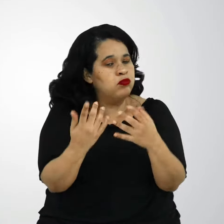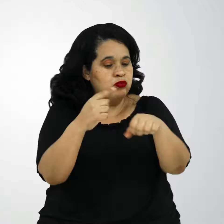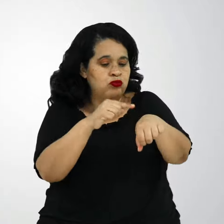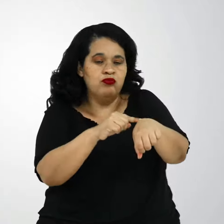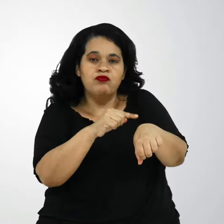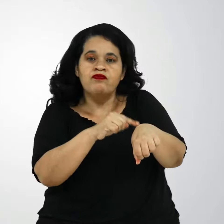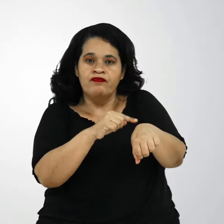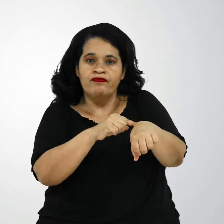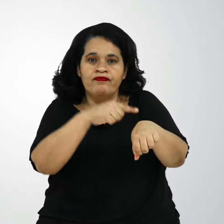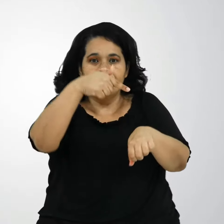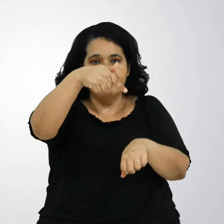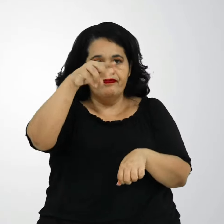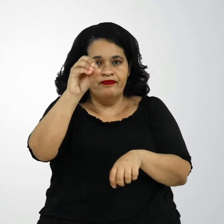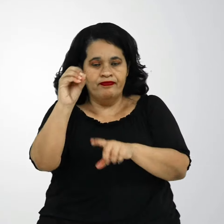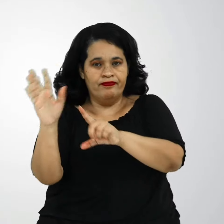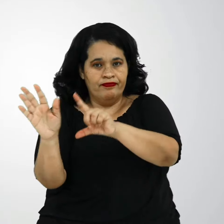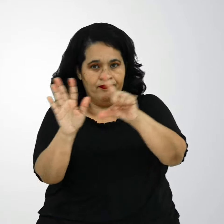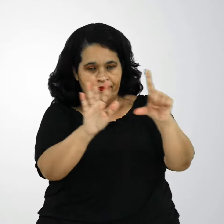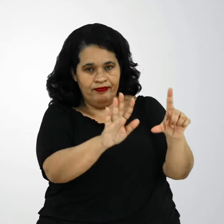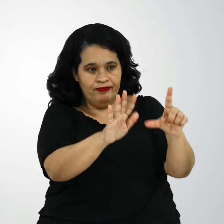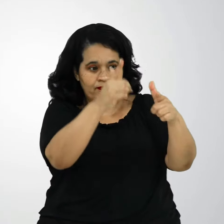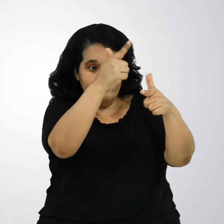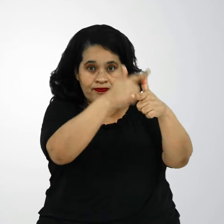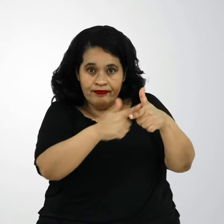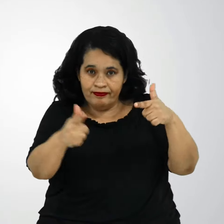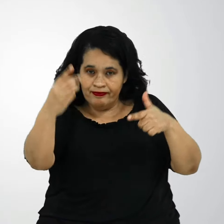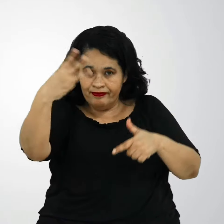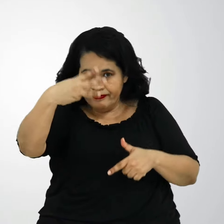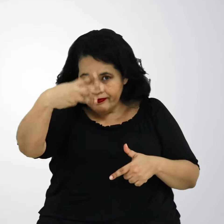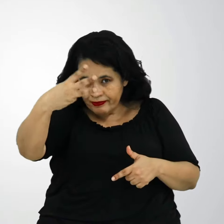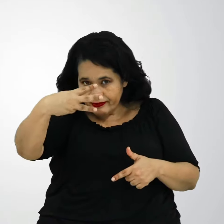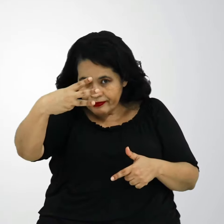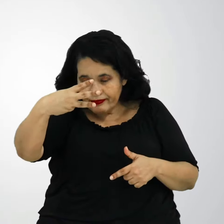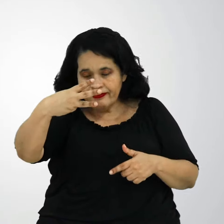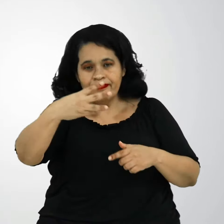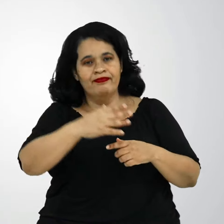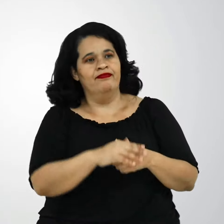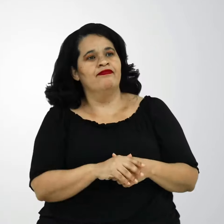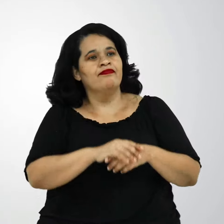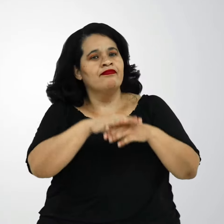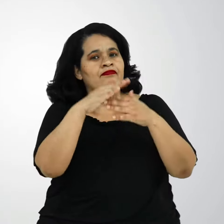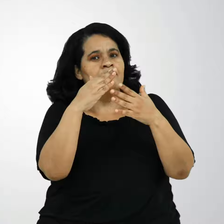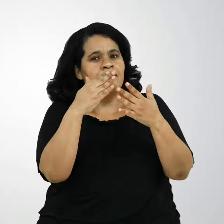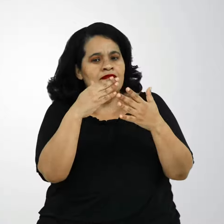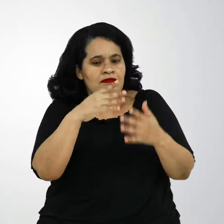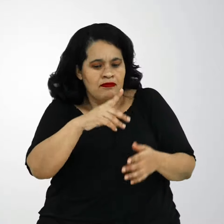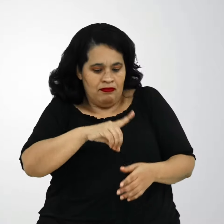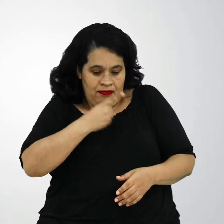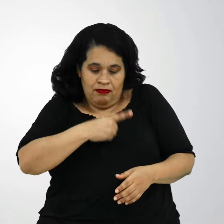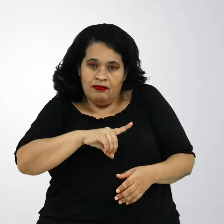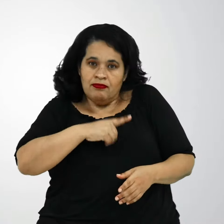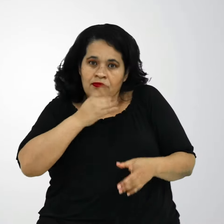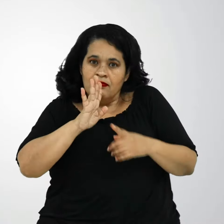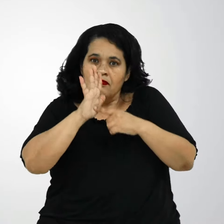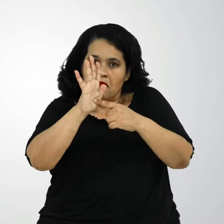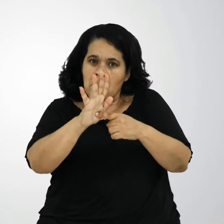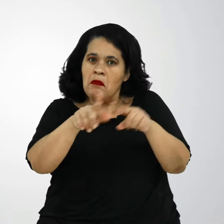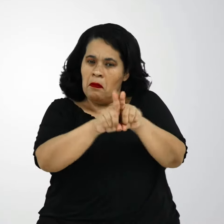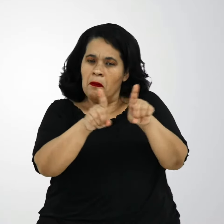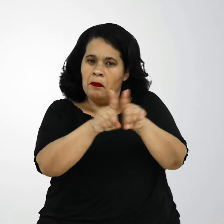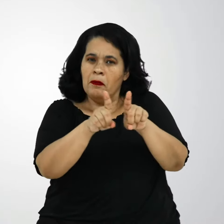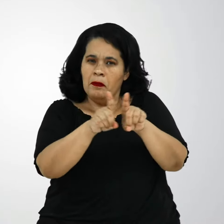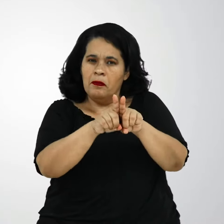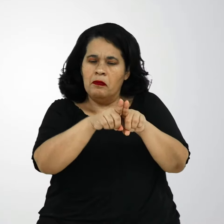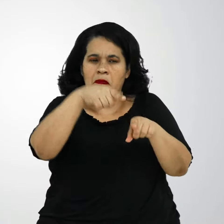período das 70 semanas ele é dividido em 3. Aliás, é o próprio texto do livro do profeta Daniel que faz essa divisão, né?